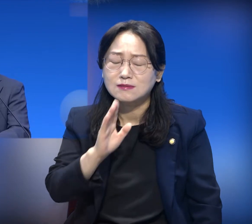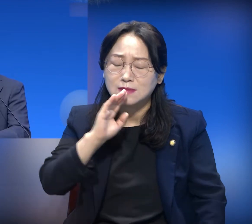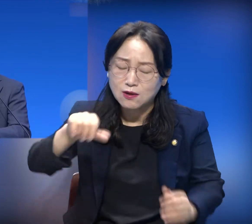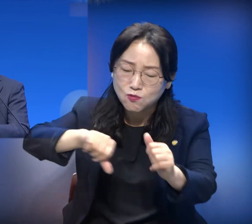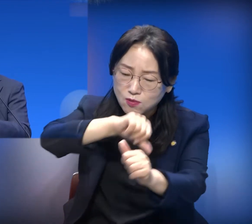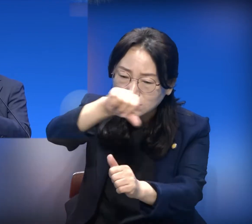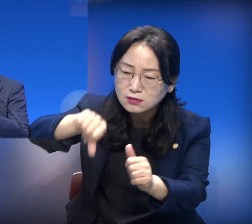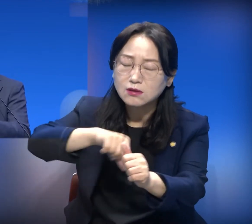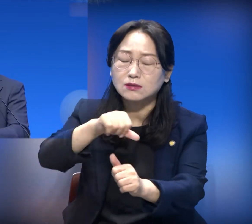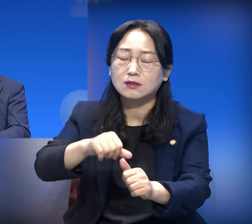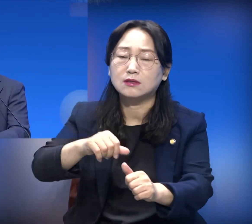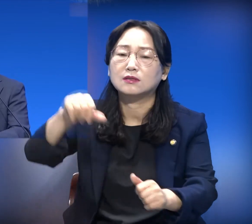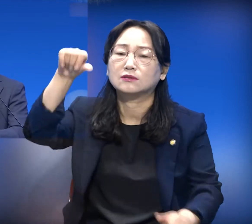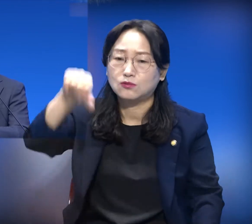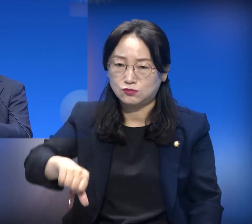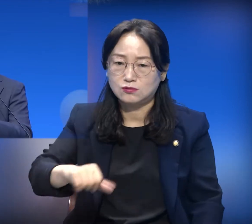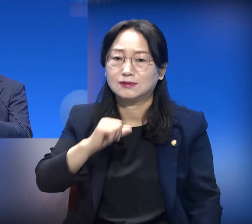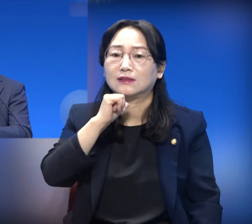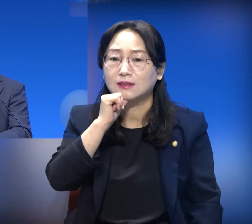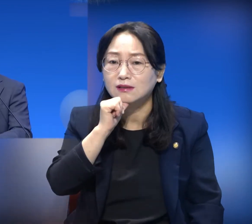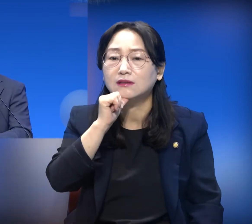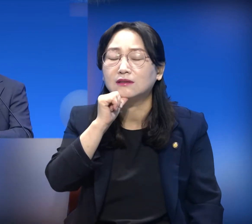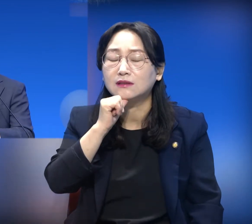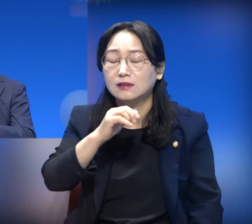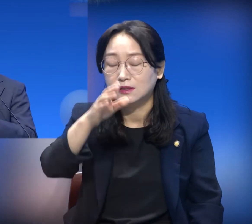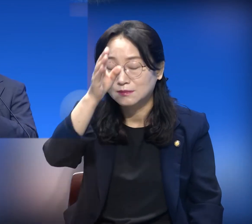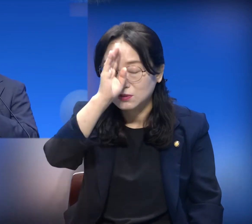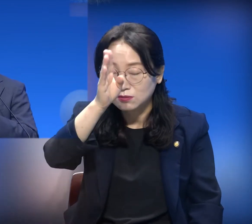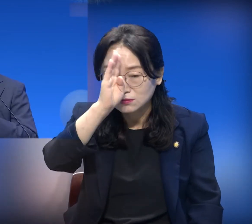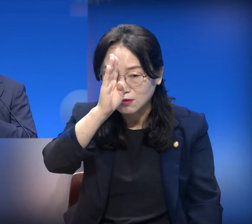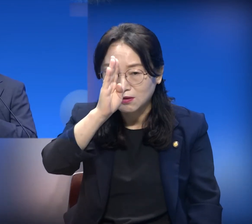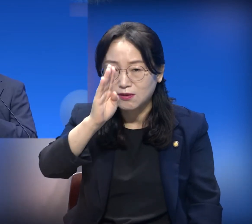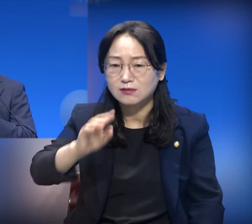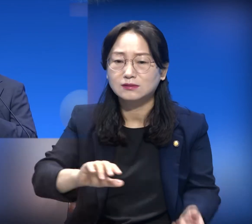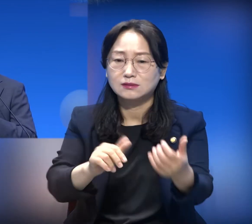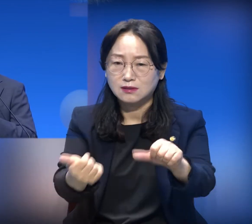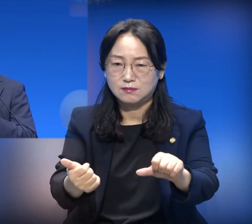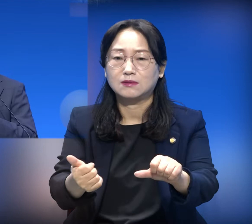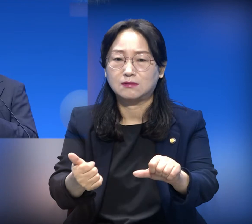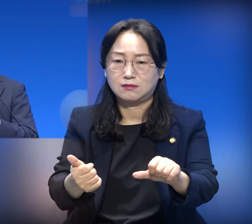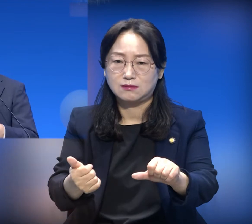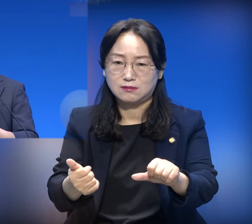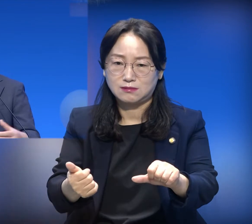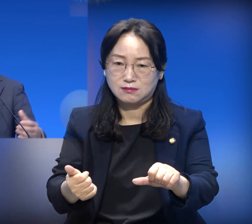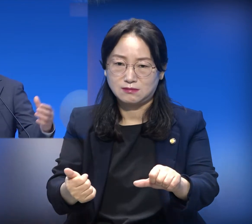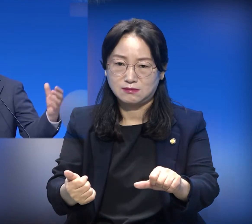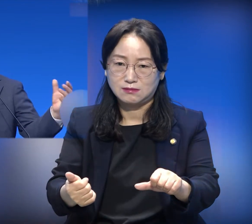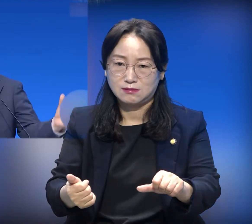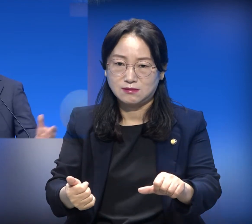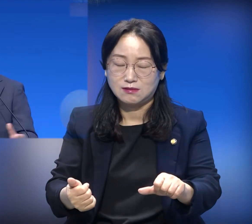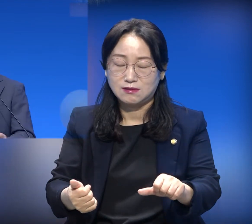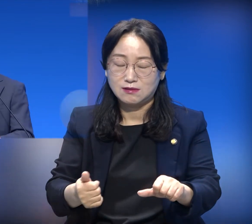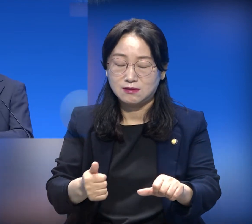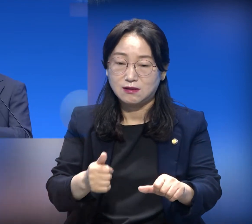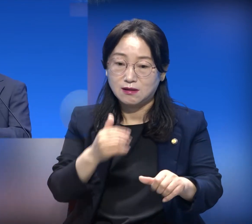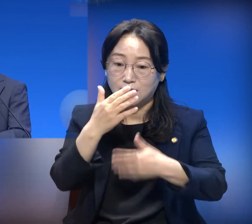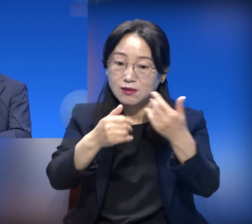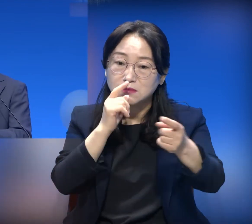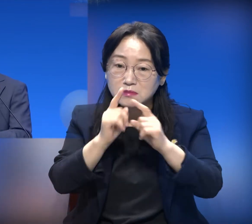환경의 저주와 가난과 질병과 사망이었습니다. 그래서 성경은